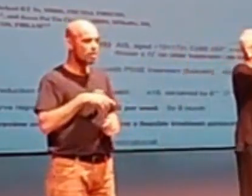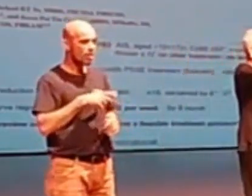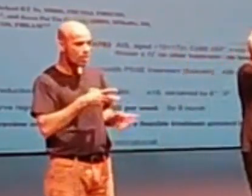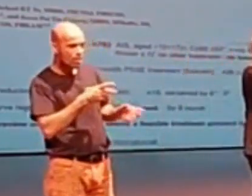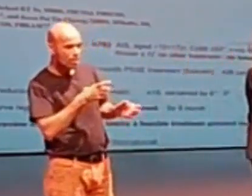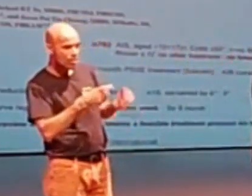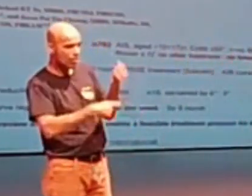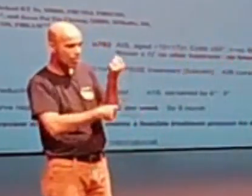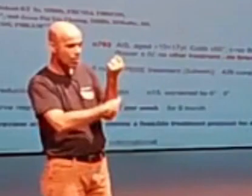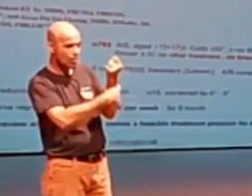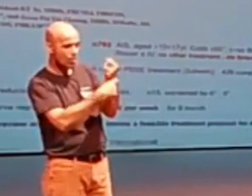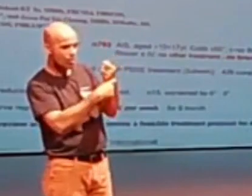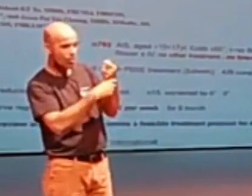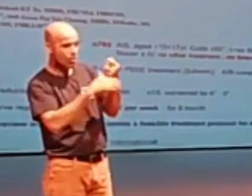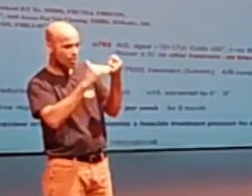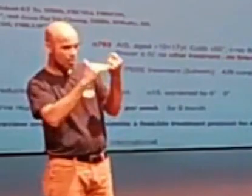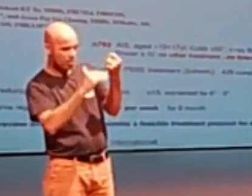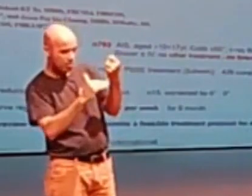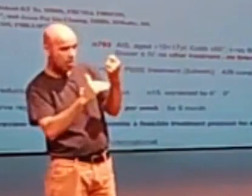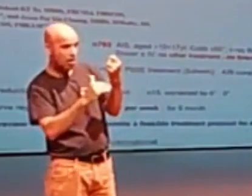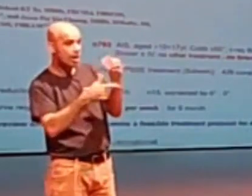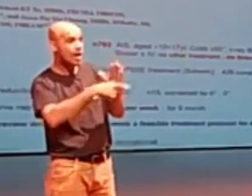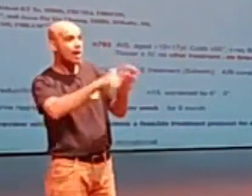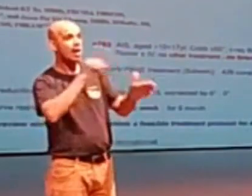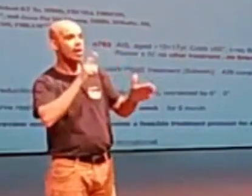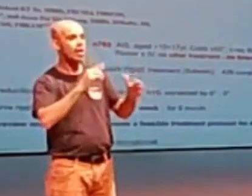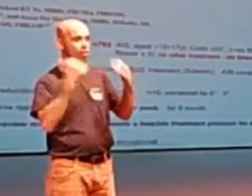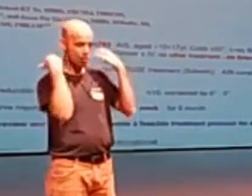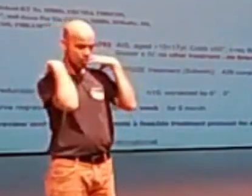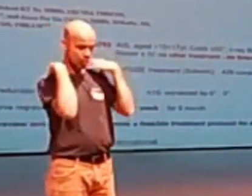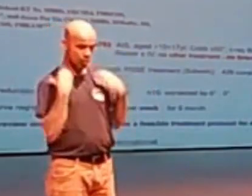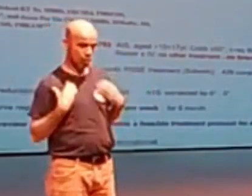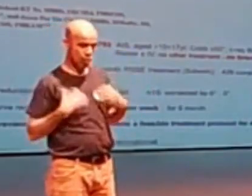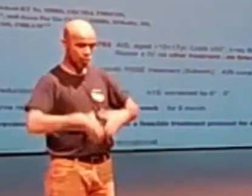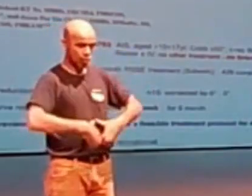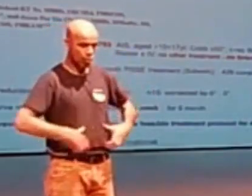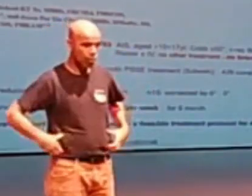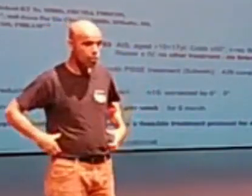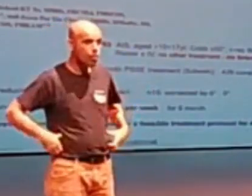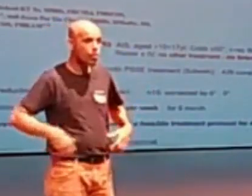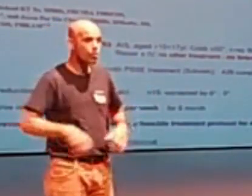com um grau abaixo, antes de usar o colete, com um N de